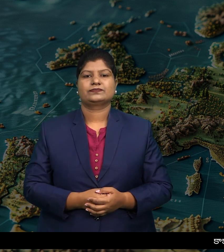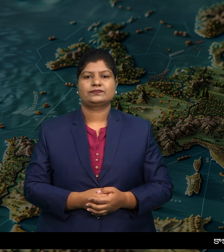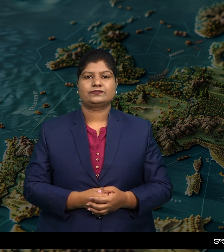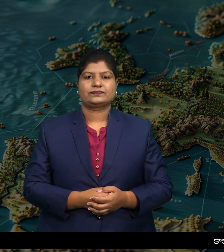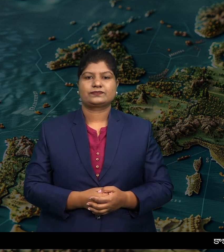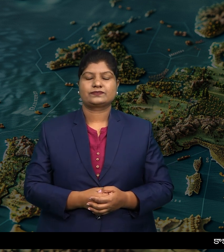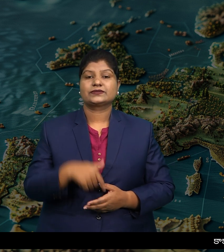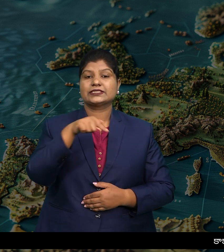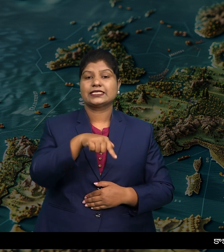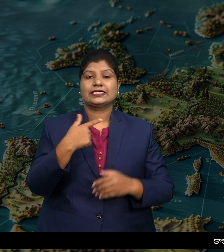కాకానాస్ పర్వతాలు